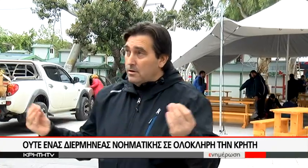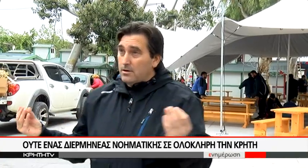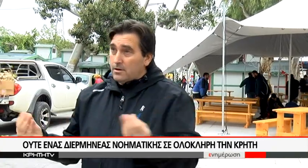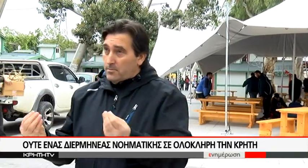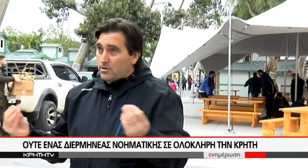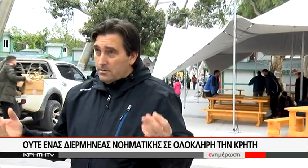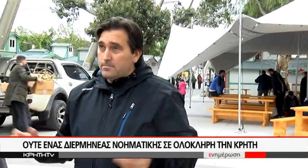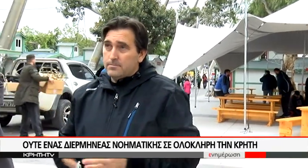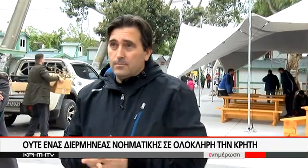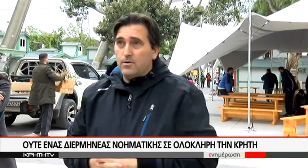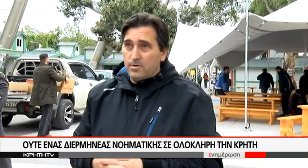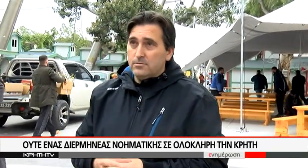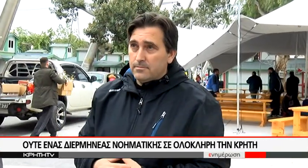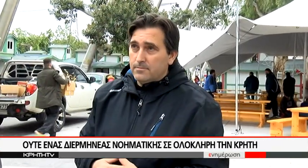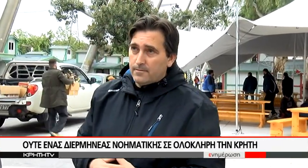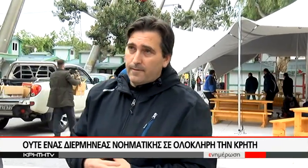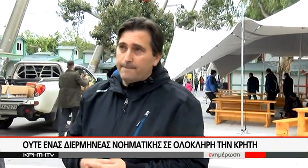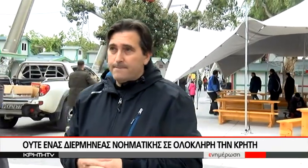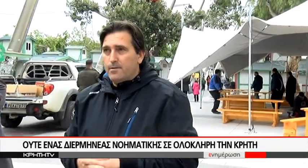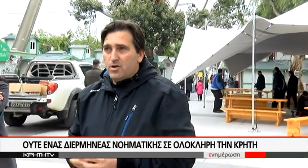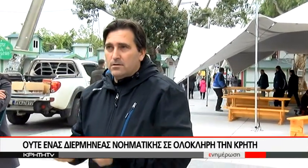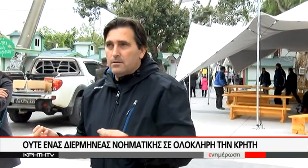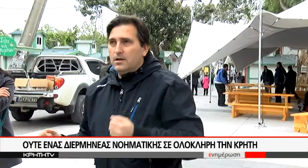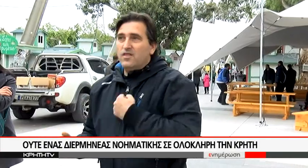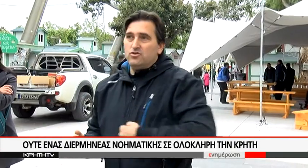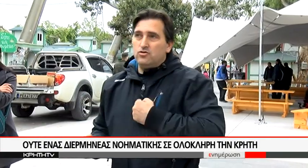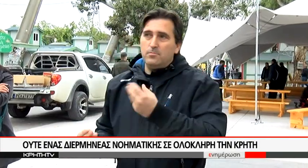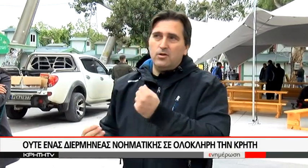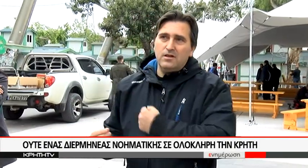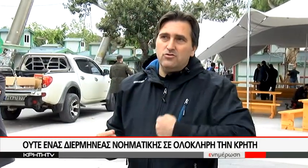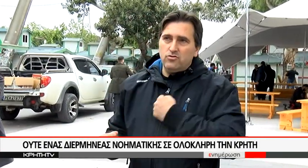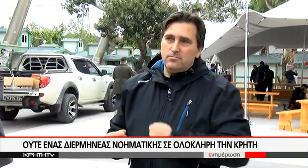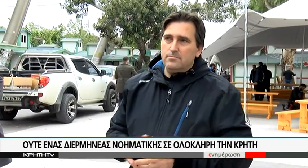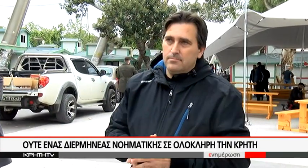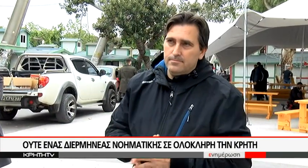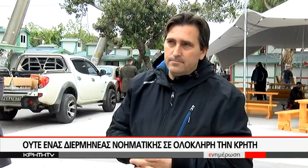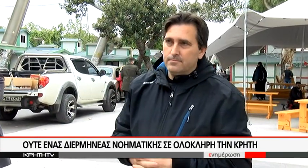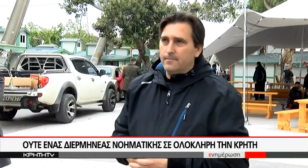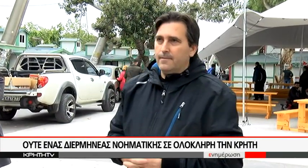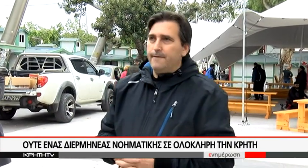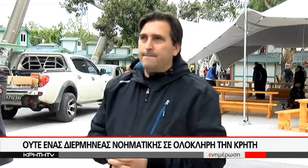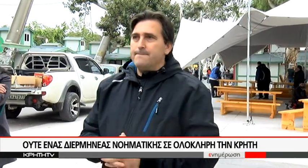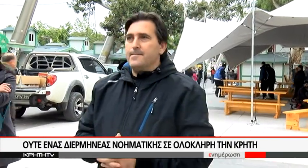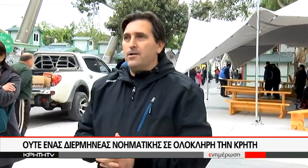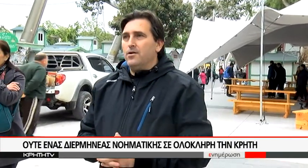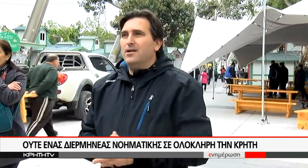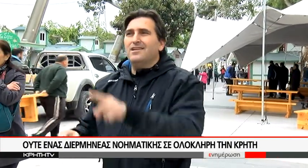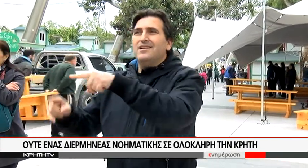στα σχολεία κοφών, ούτως ώστε να βρίσκουμε κάποιους δασκάλους που να είναι γνώστες ή να έχουν την επάρκεια στην